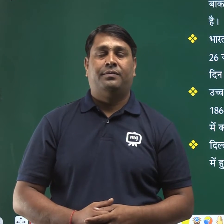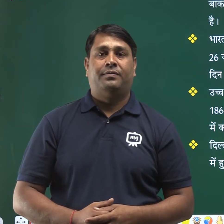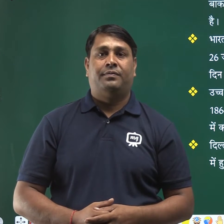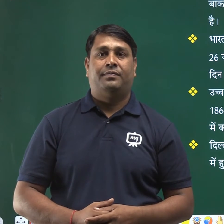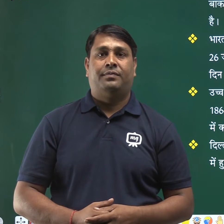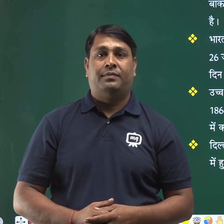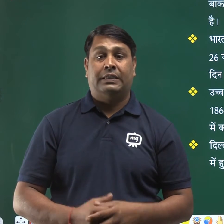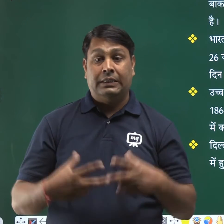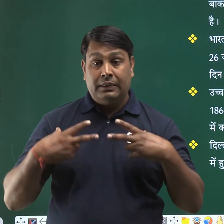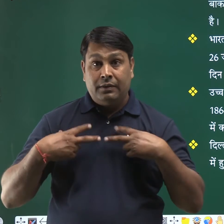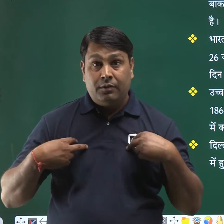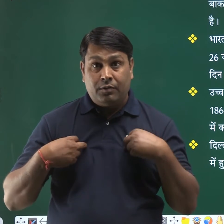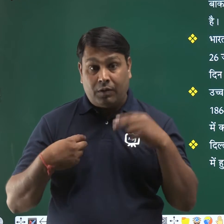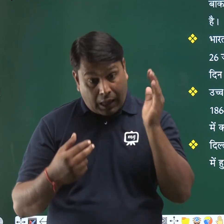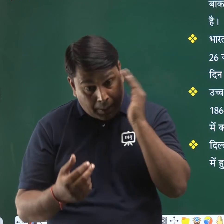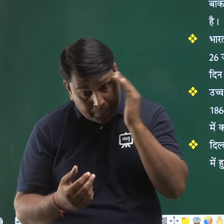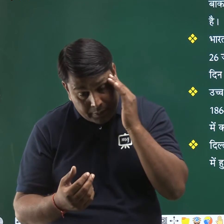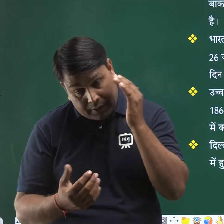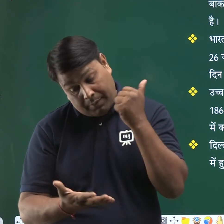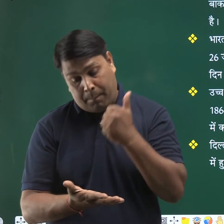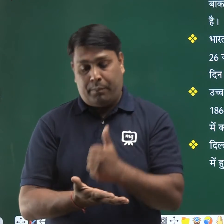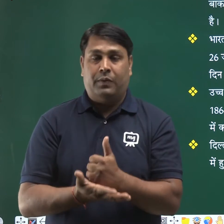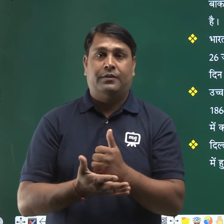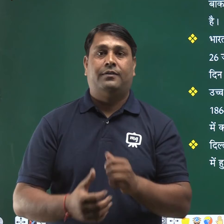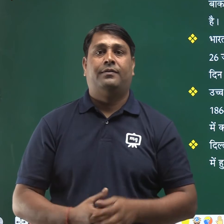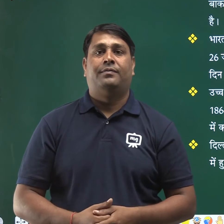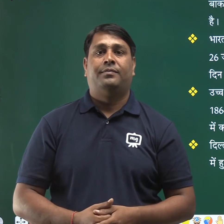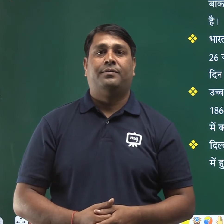अदालतों को मान्य होते हैं।